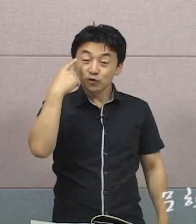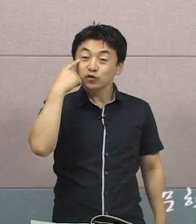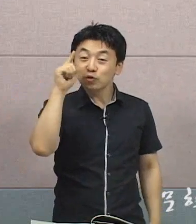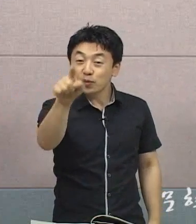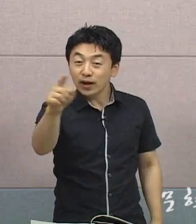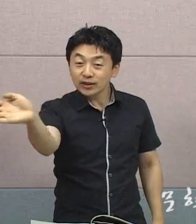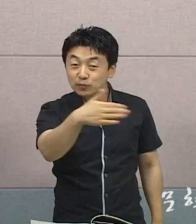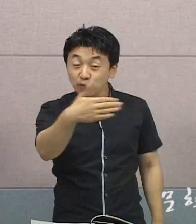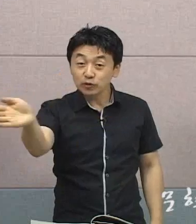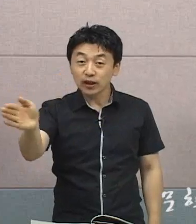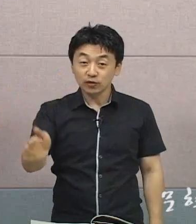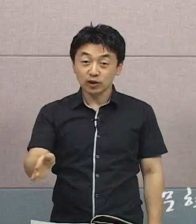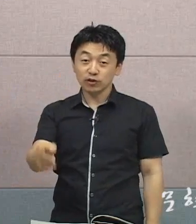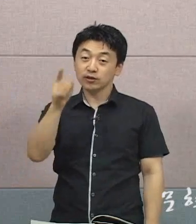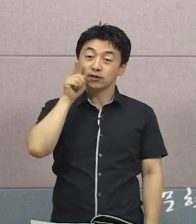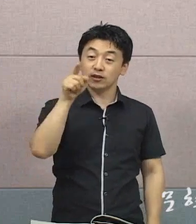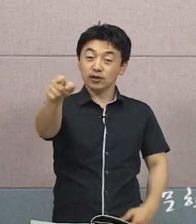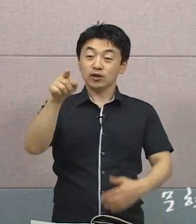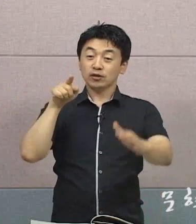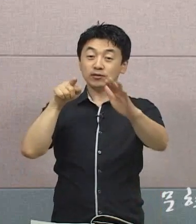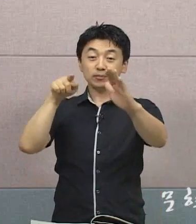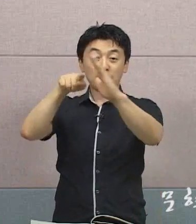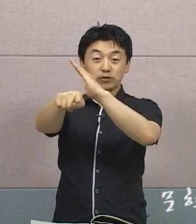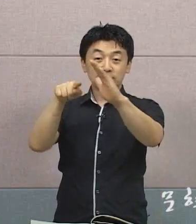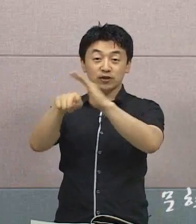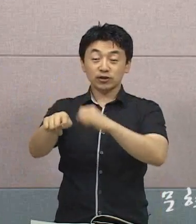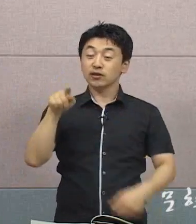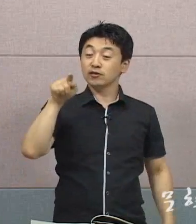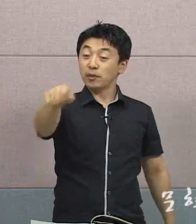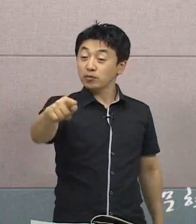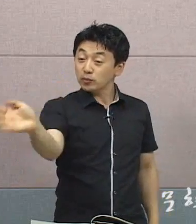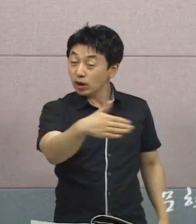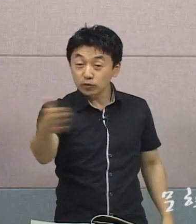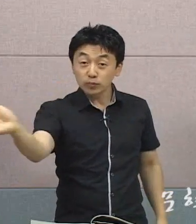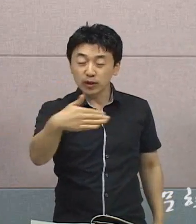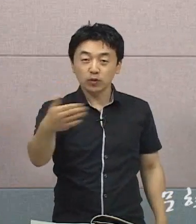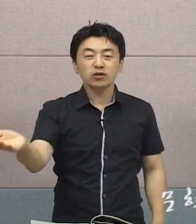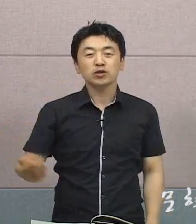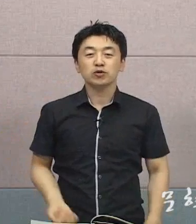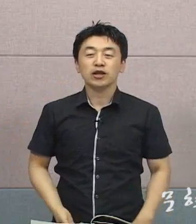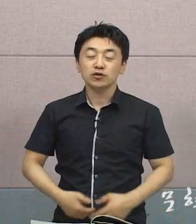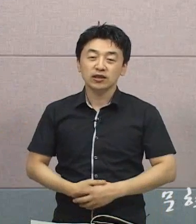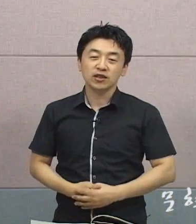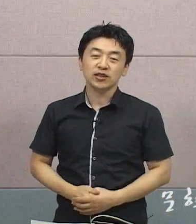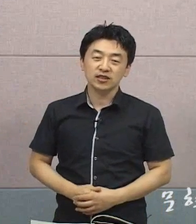눈으로 보아하니 아무도 없구나 해도 되고요. 그냥 이렇게 방문하다라는 써 있잖아요. 그래서 방문해 보니까 아무도 없다. 뭐 이런 느낌으로 가셔도 되는데요. 사실은